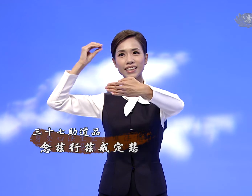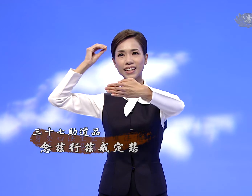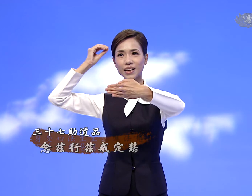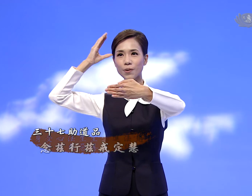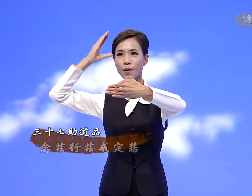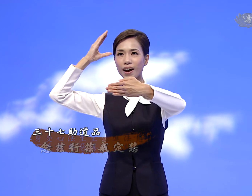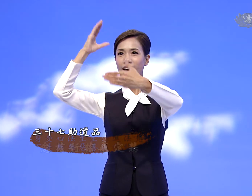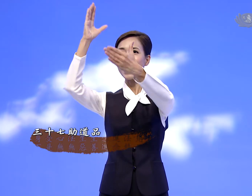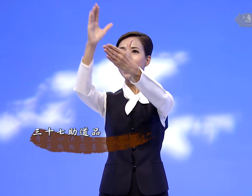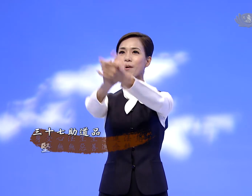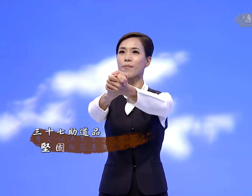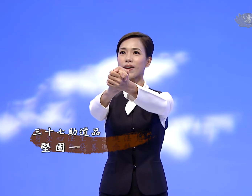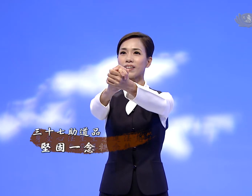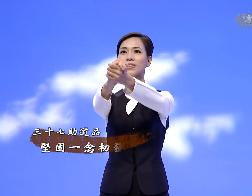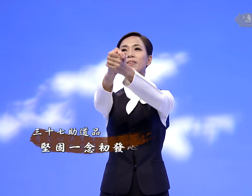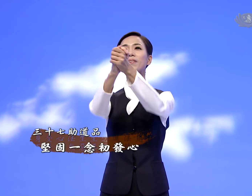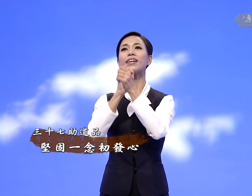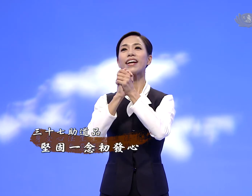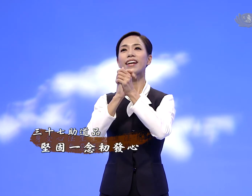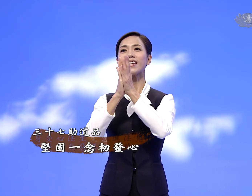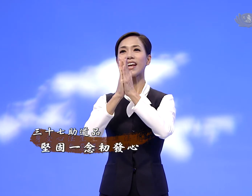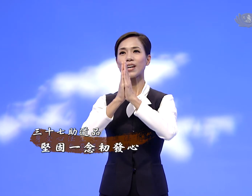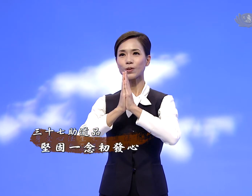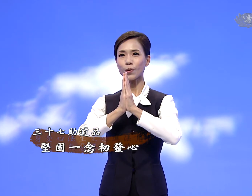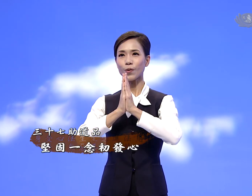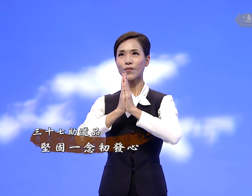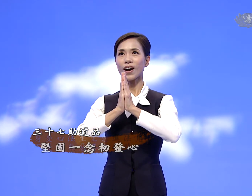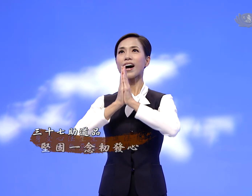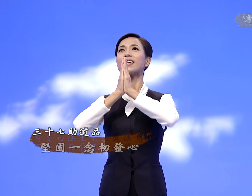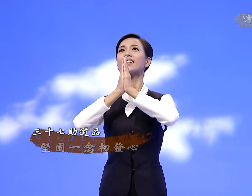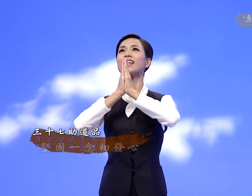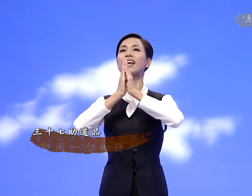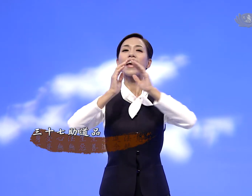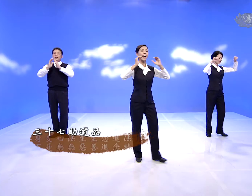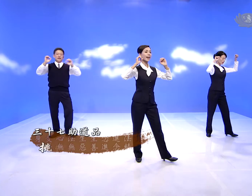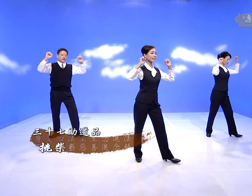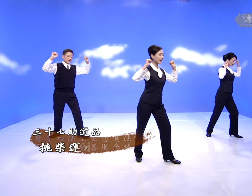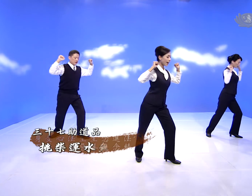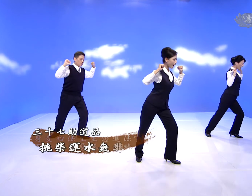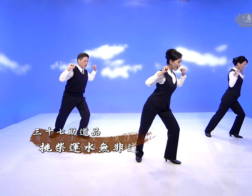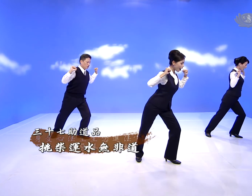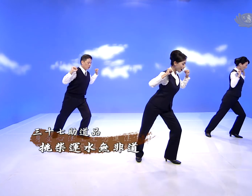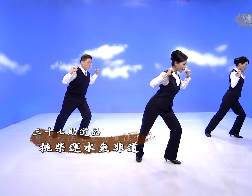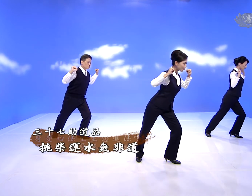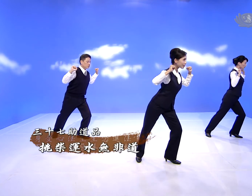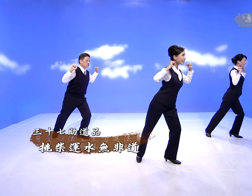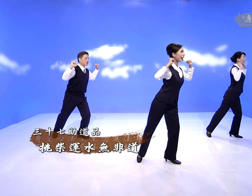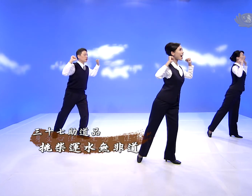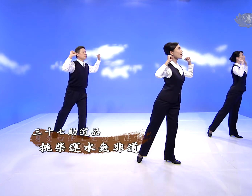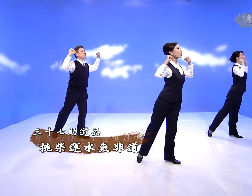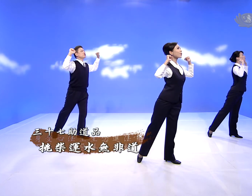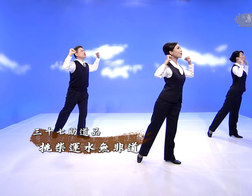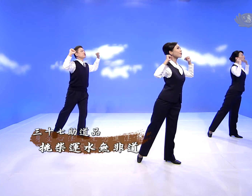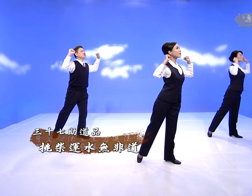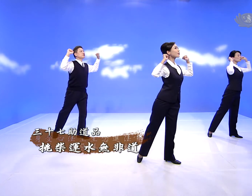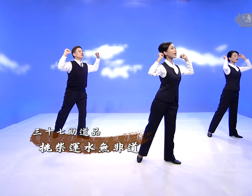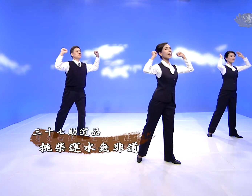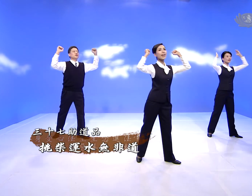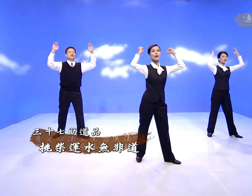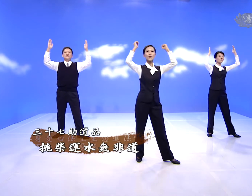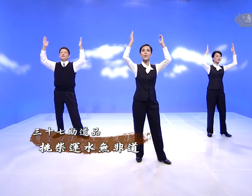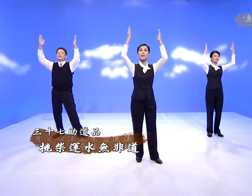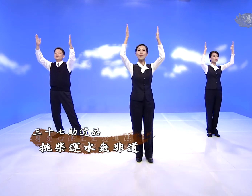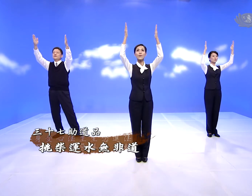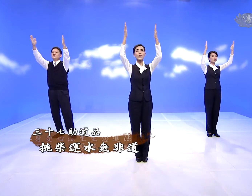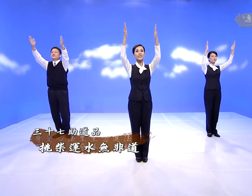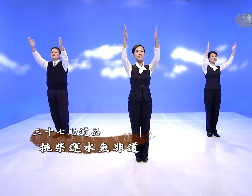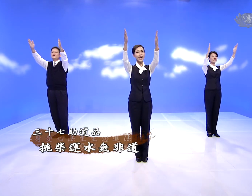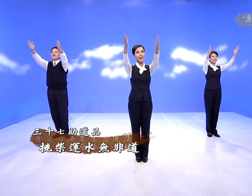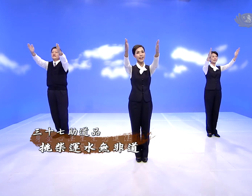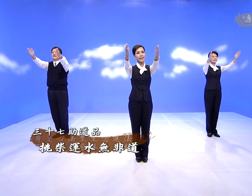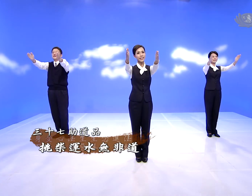宗